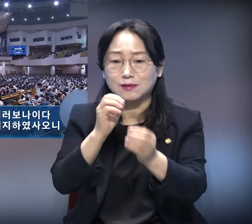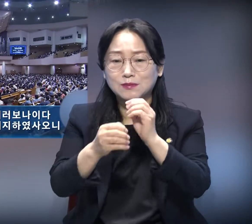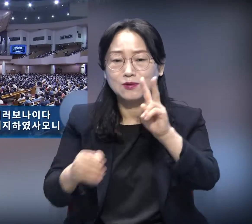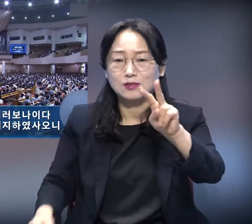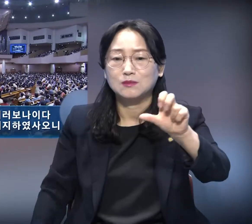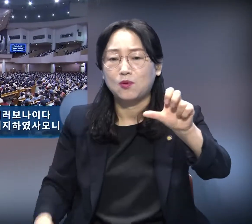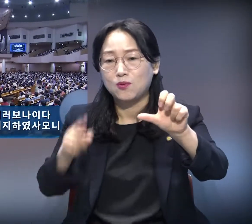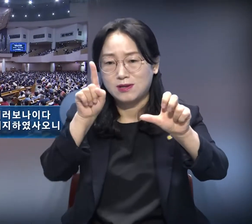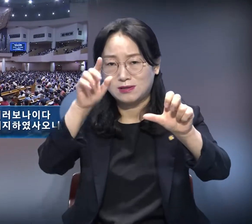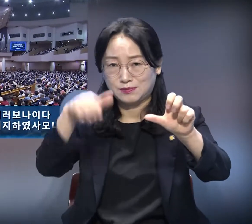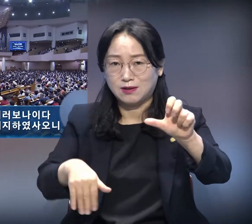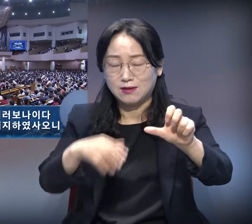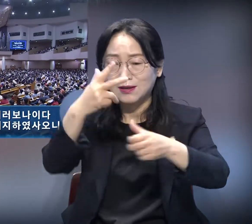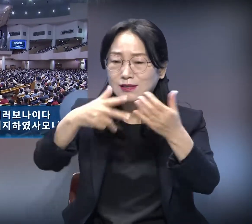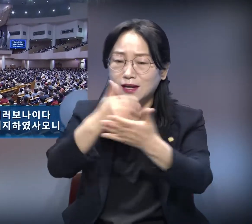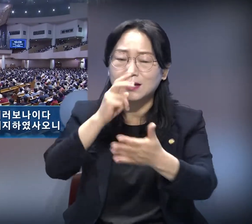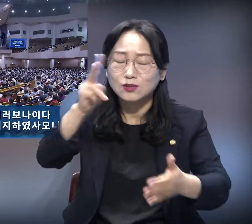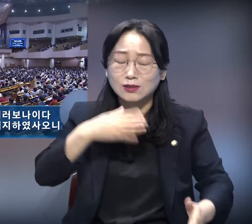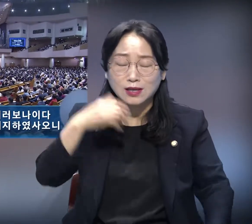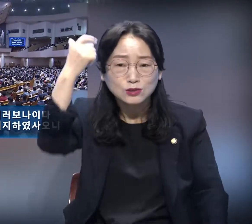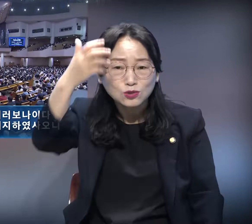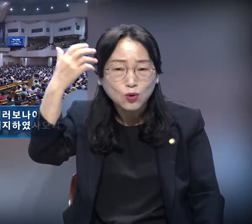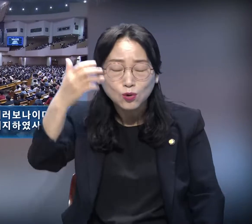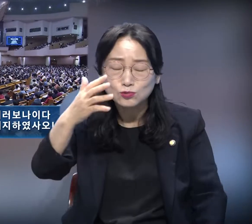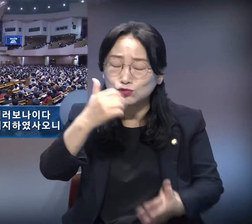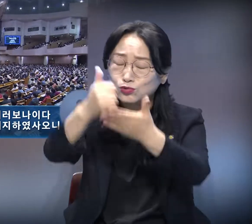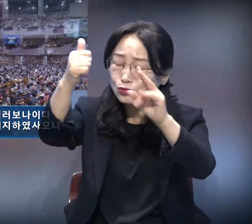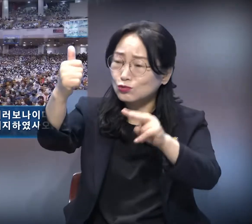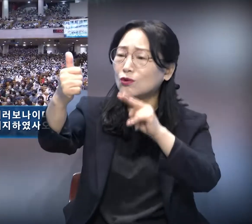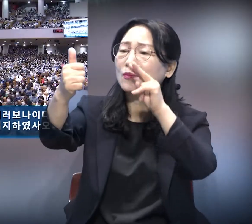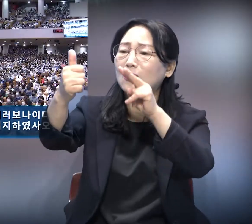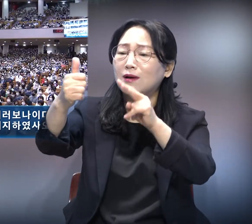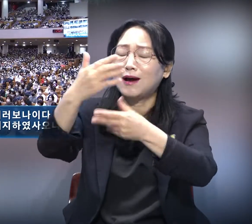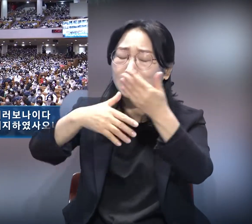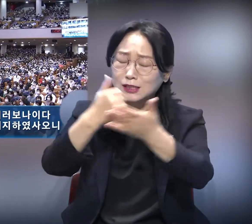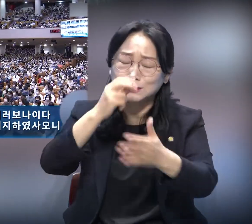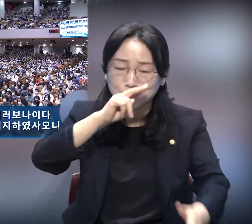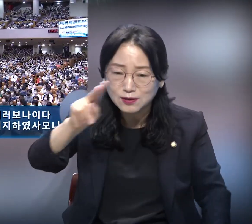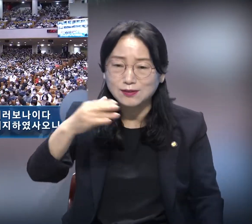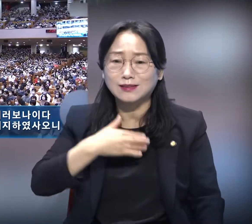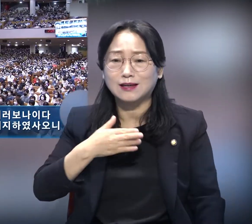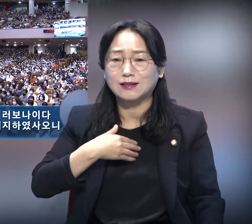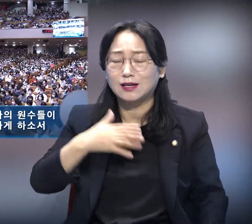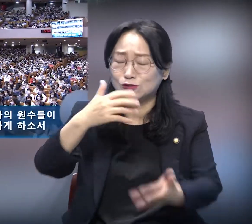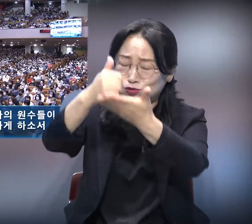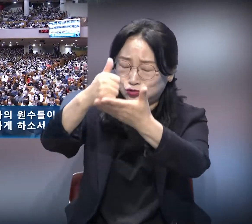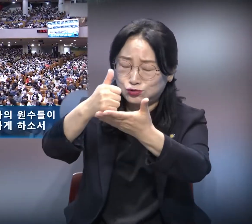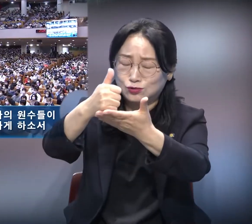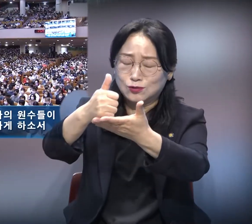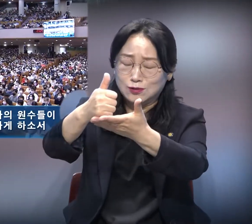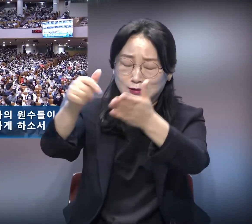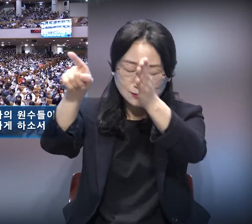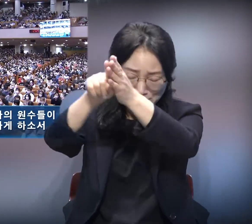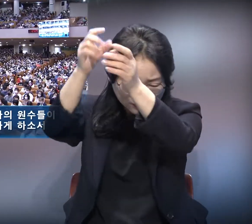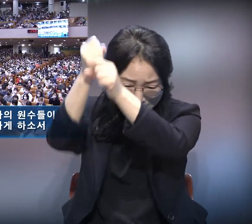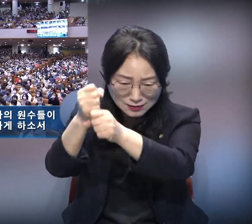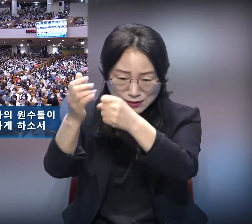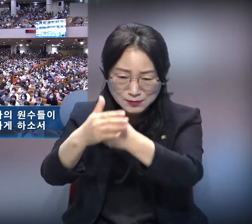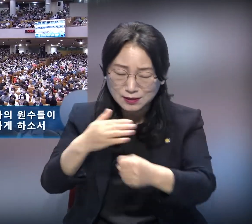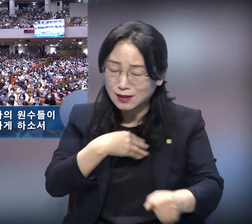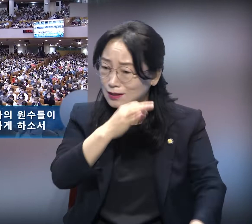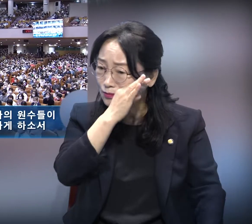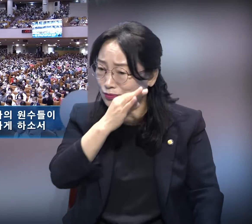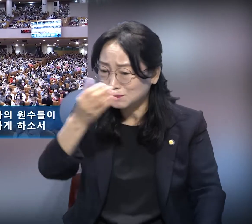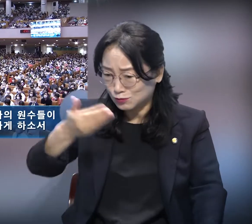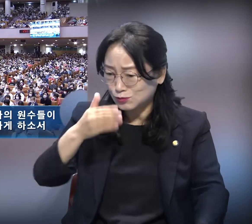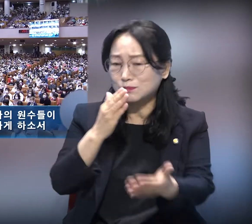2절입니다. 야훼여 나의 영혼이 주를 우러러 보나이다. 나의 하나님이여 내가 주께 의지하여 싸우니 나를 부끄럽지